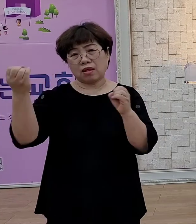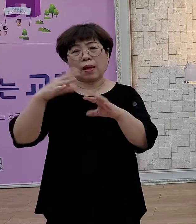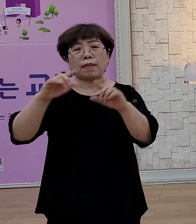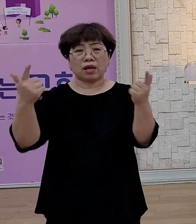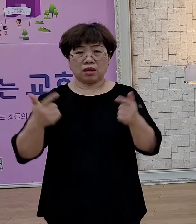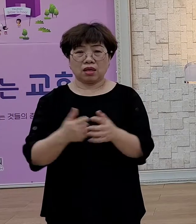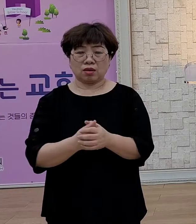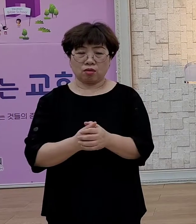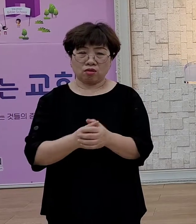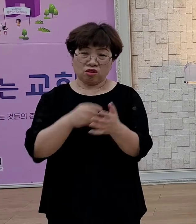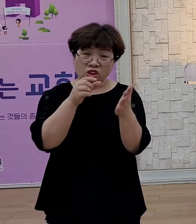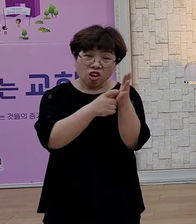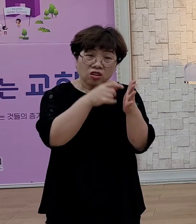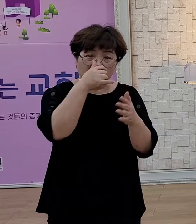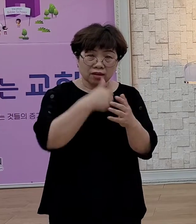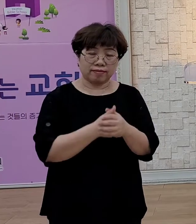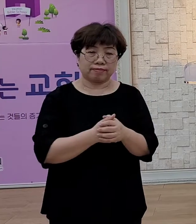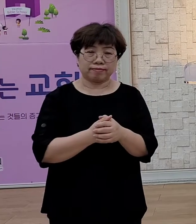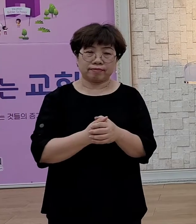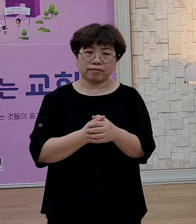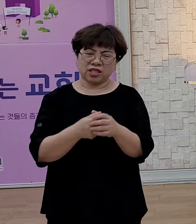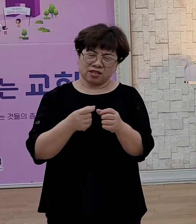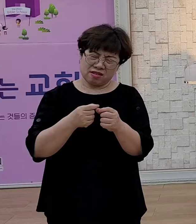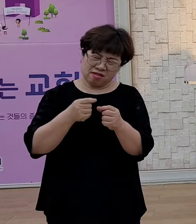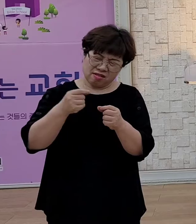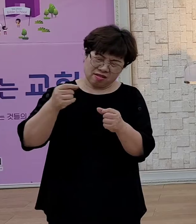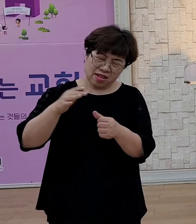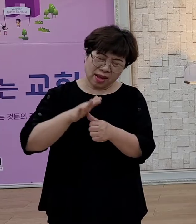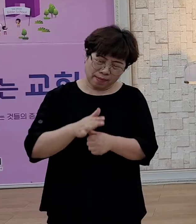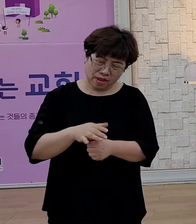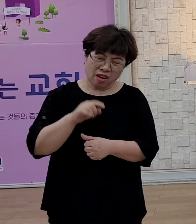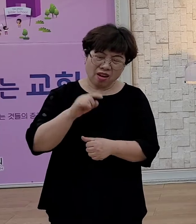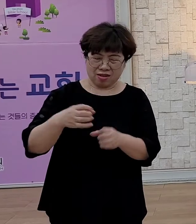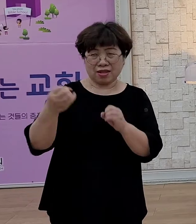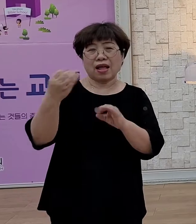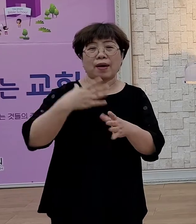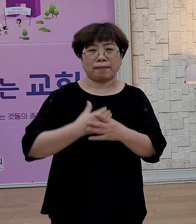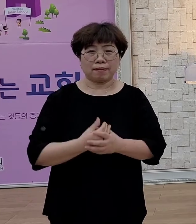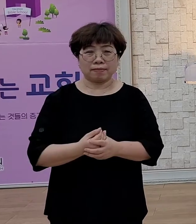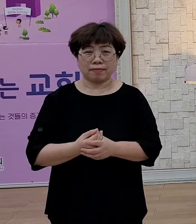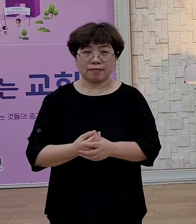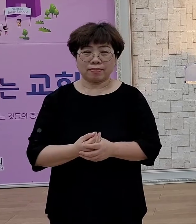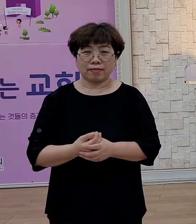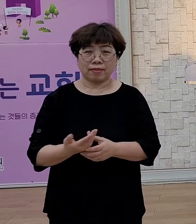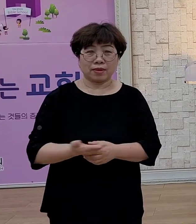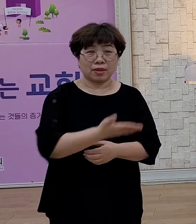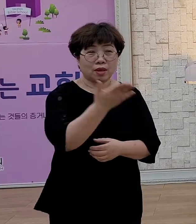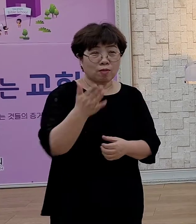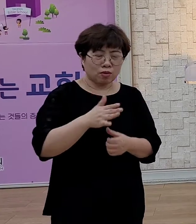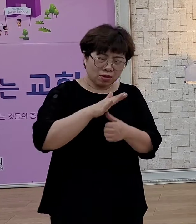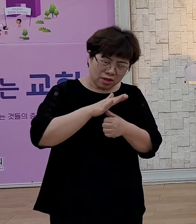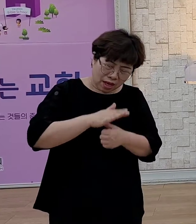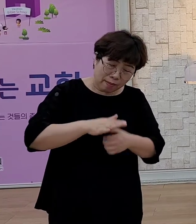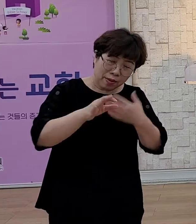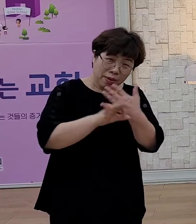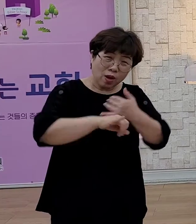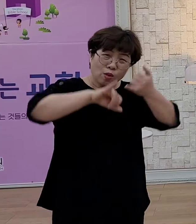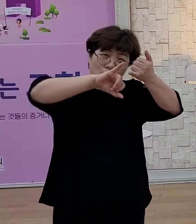본문에서 길이 참으라 이렇게 말씀하고 있어요. 여러분, 참으면요